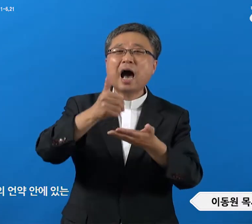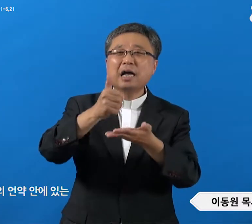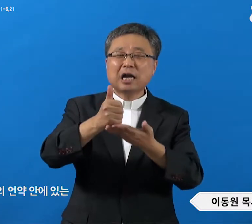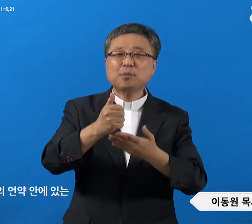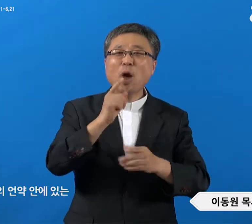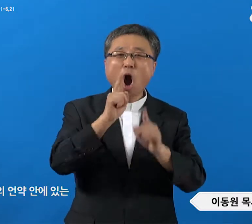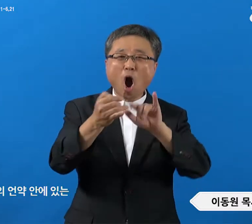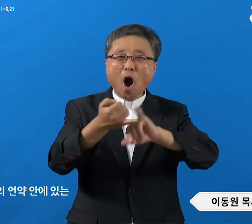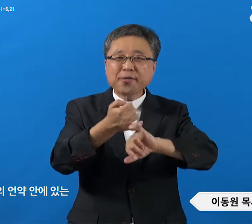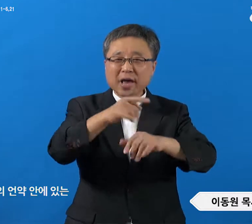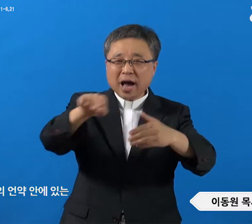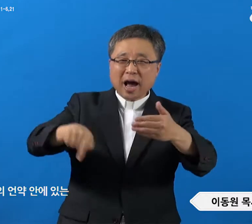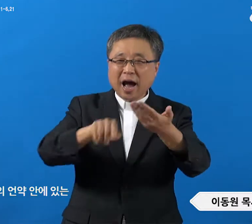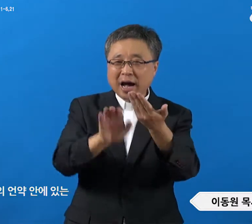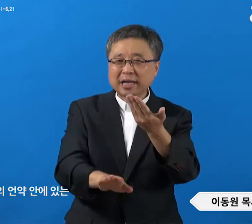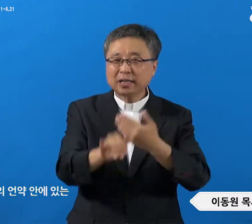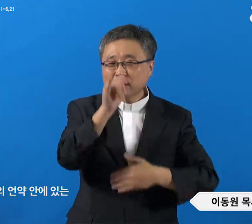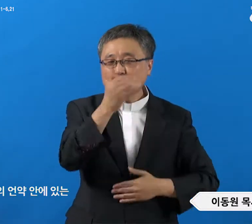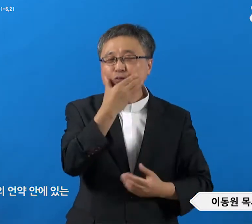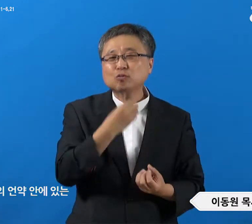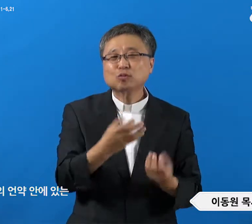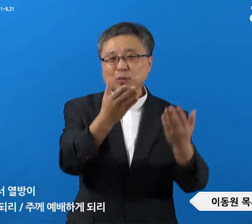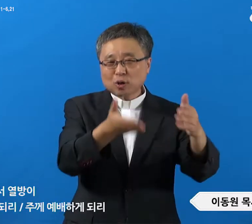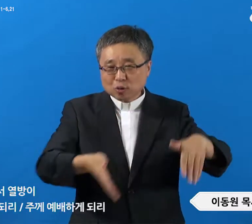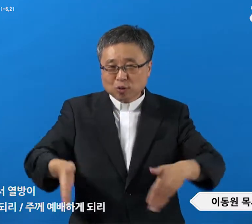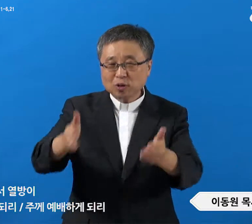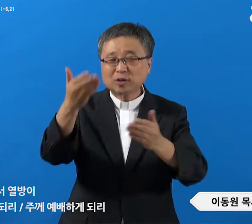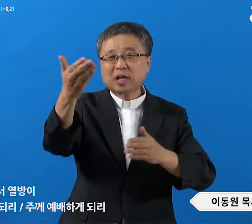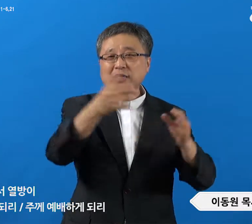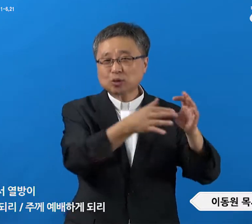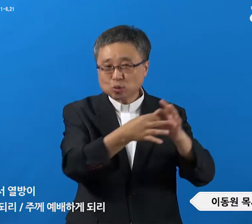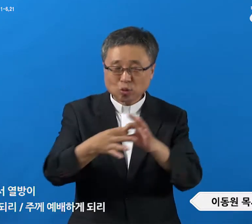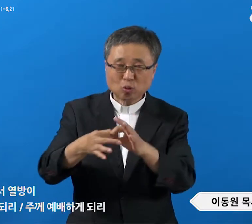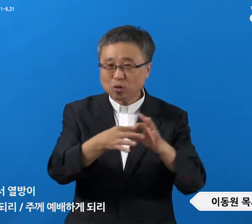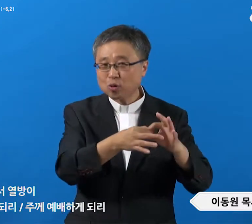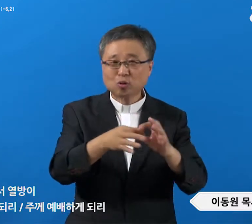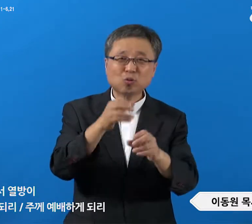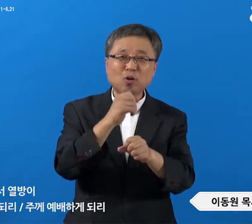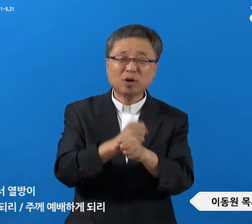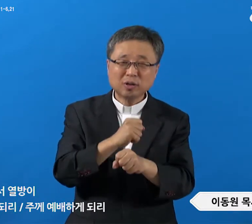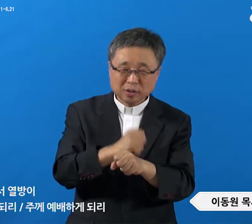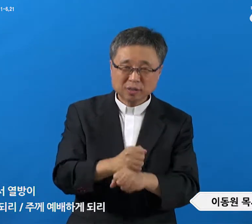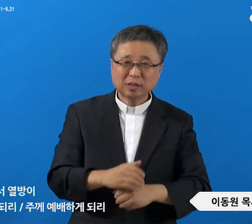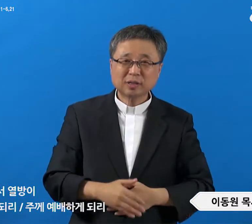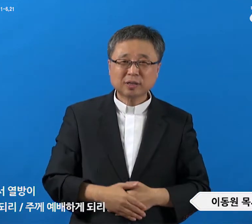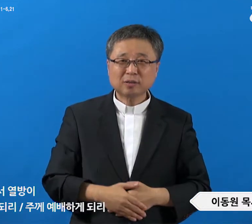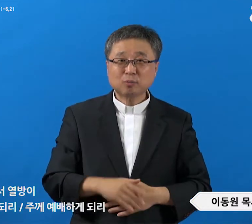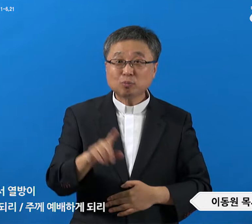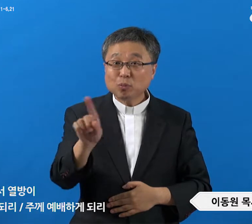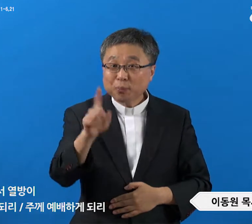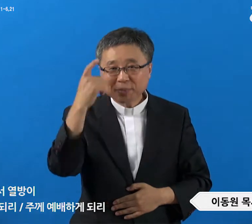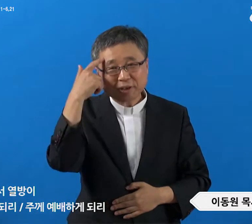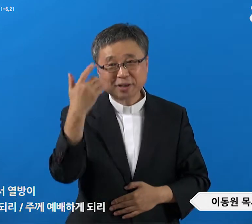안에 있는 축복의 통로. 당신을 통하여서 뭐라고 그랬어요? 네?